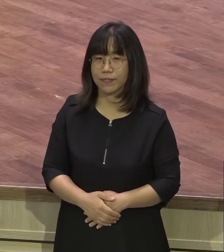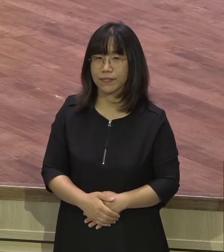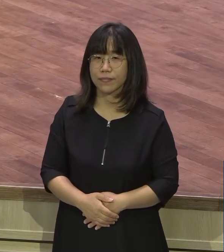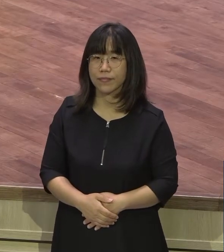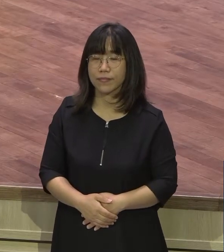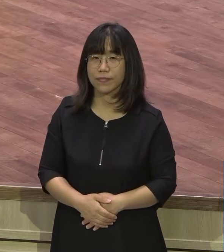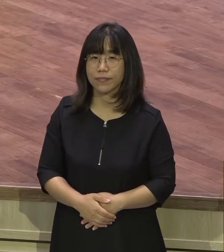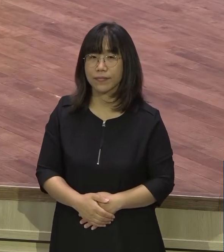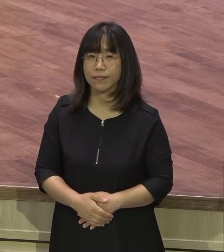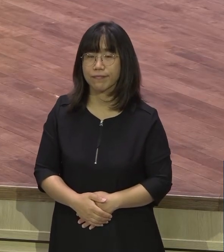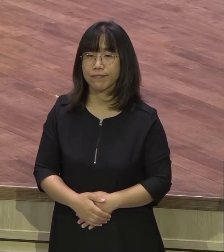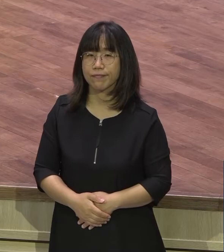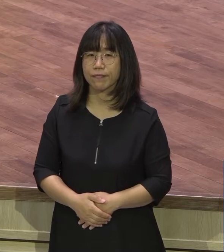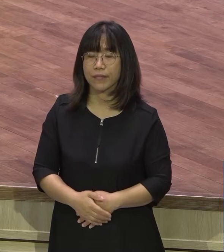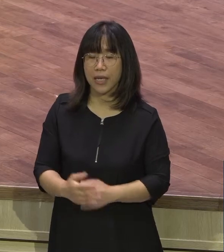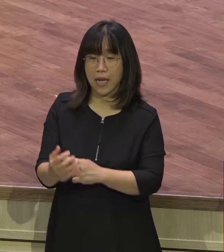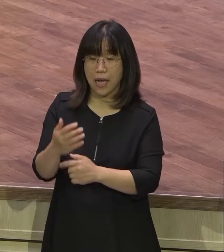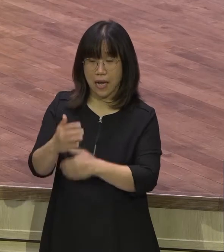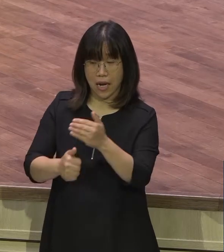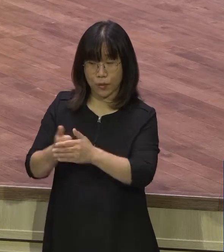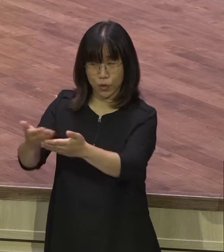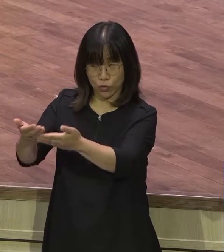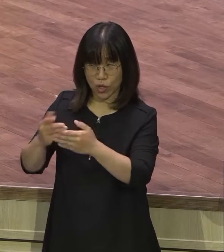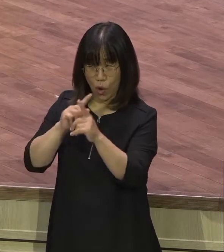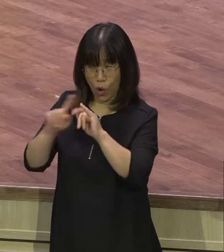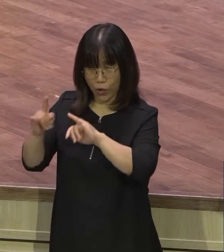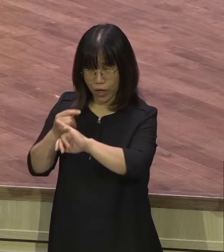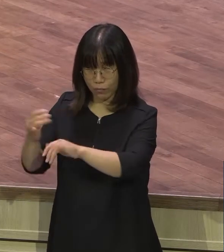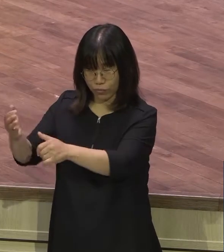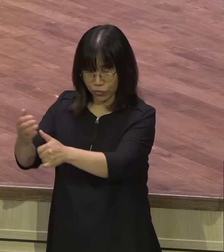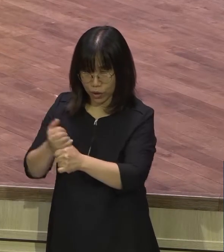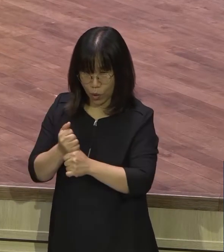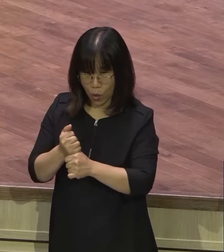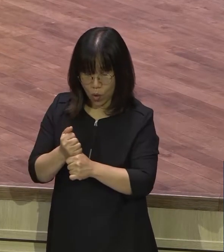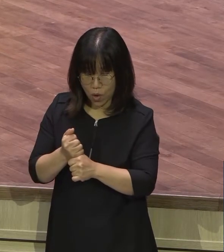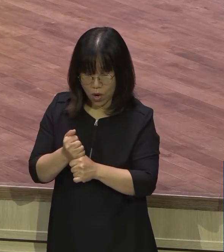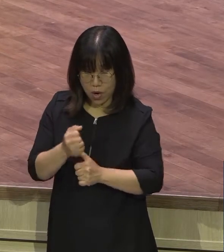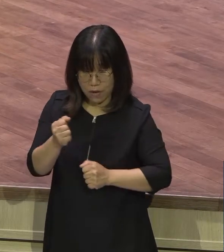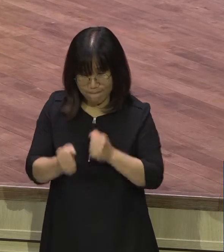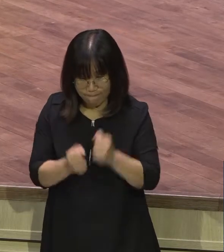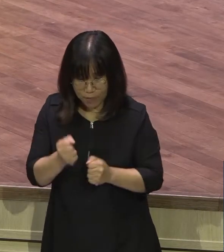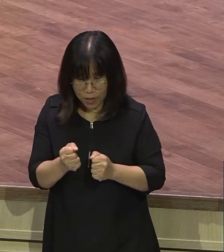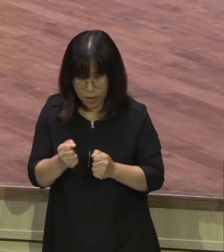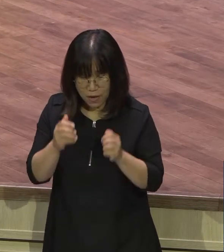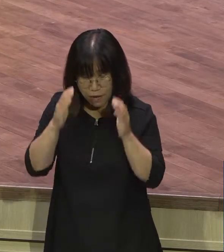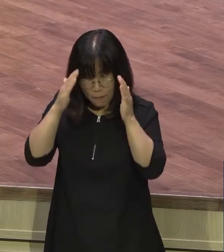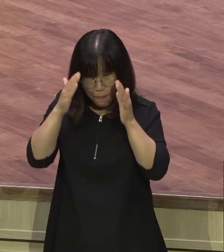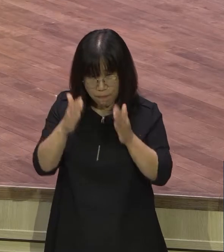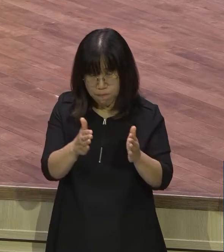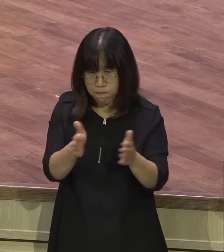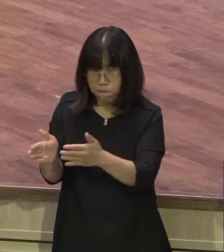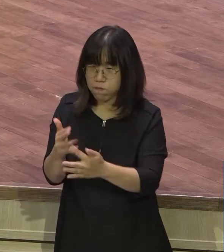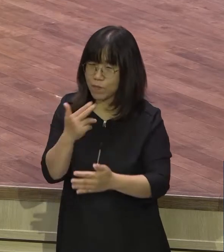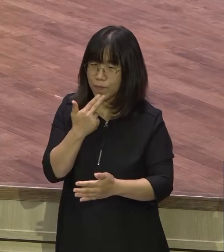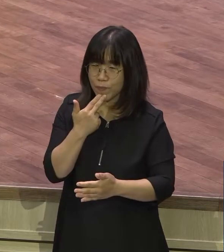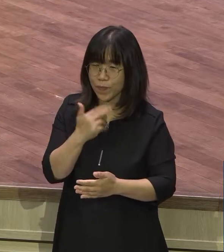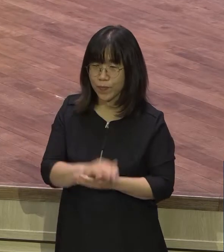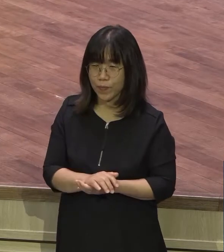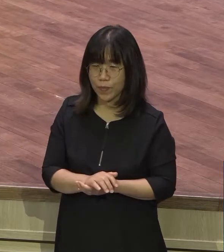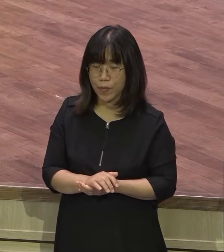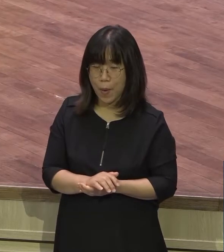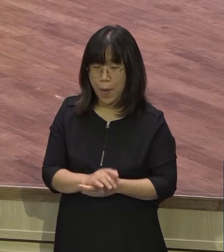하나님씩 힘으로 은약 잡고 그 방향이 안 털어지거든. 말씀 없이 예배는 들었는데 말씀